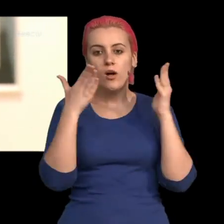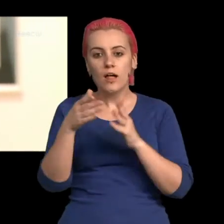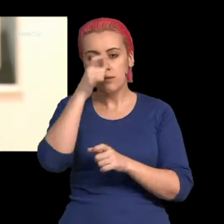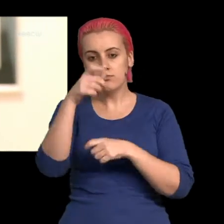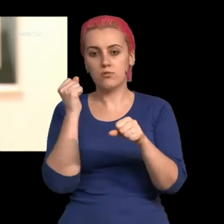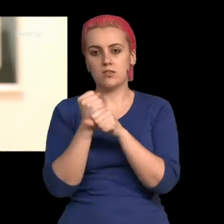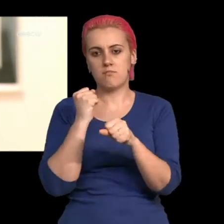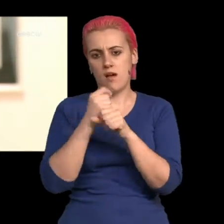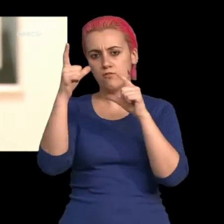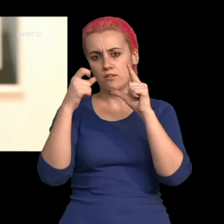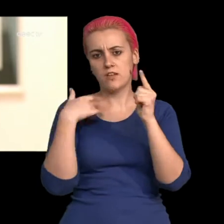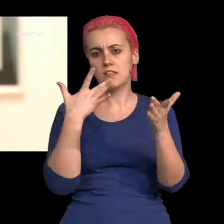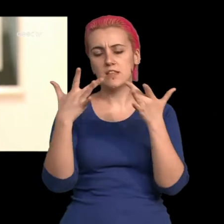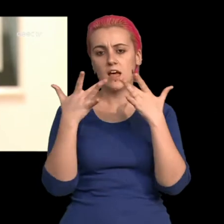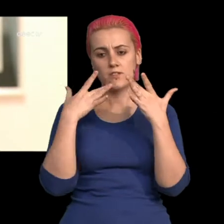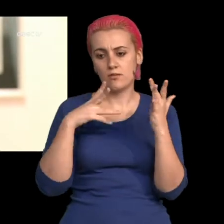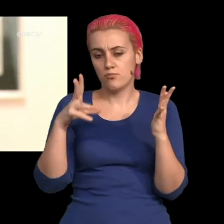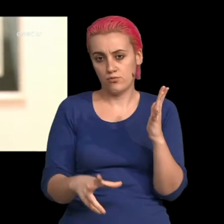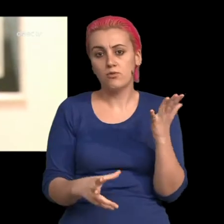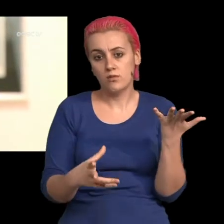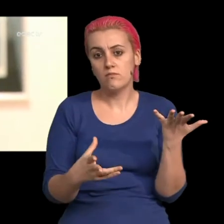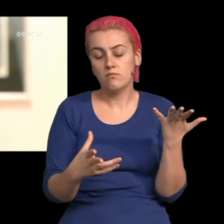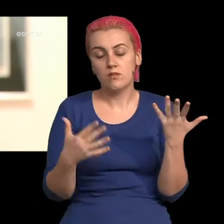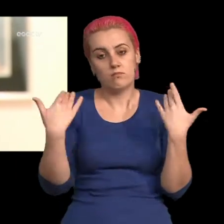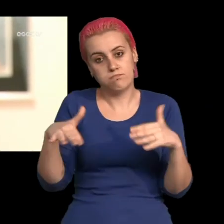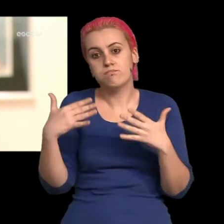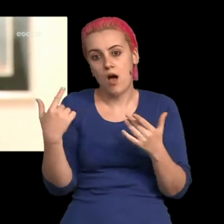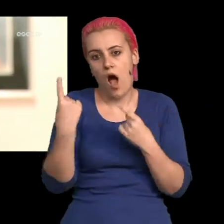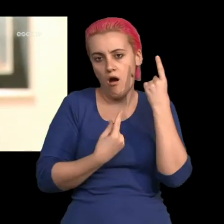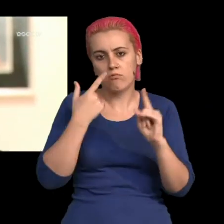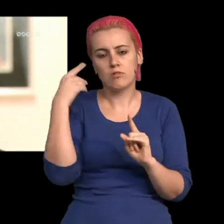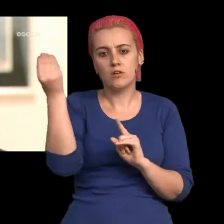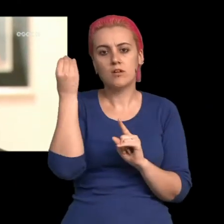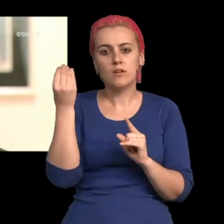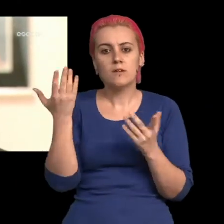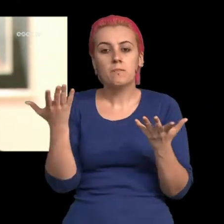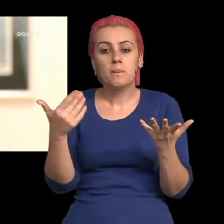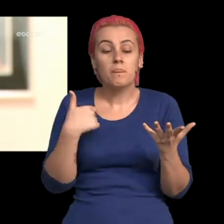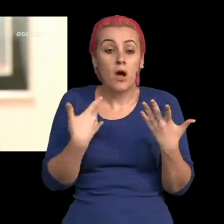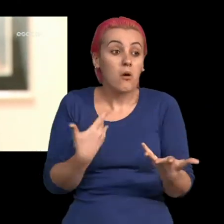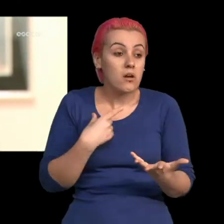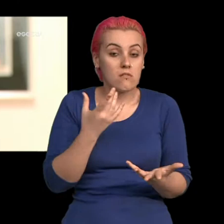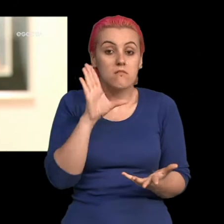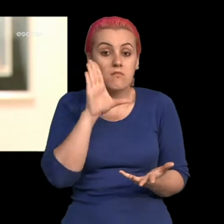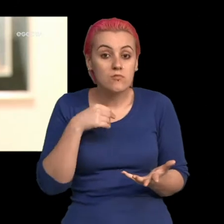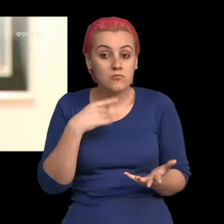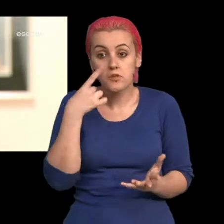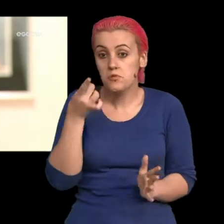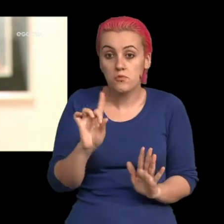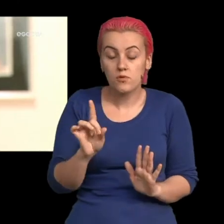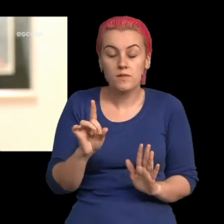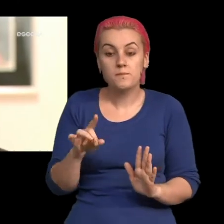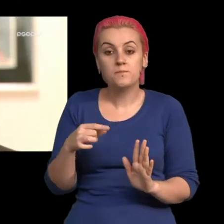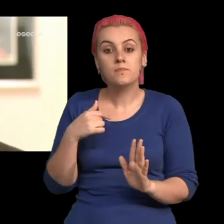grandes fotógrafos de teatro. É curioso, até em Portugal tivemos grandes fotógrafos de teatro, agora não sei, não conheço. E,